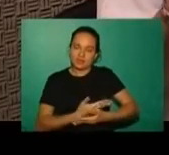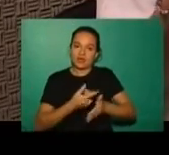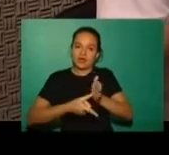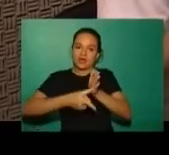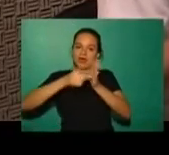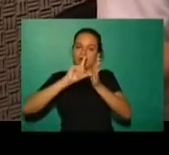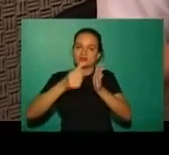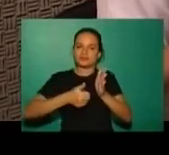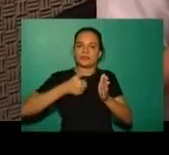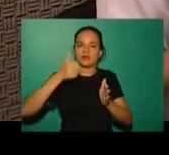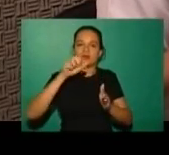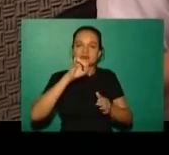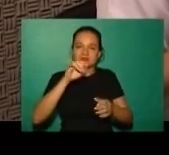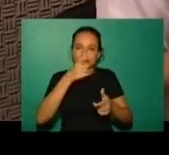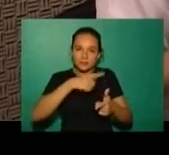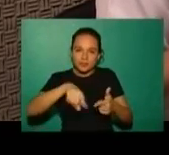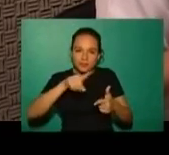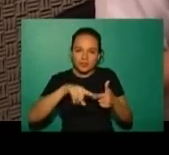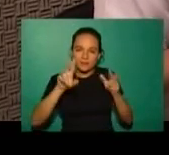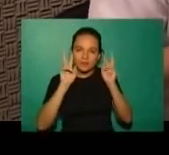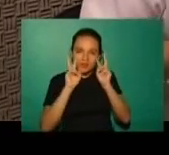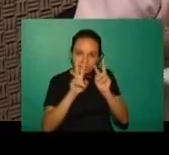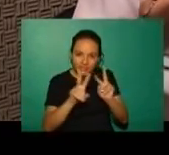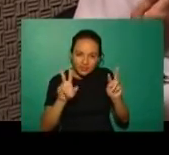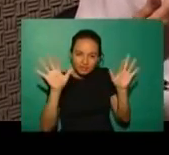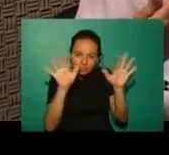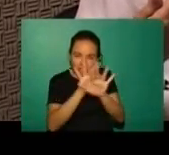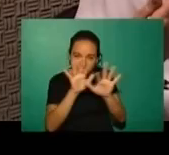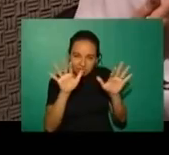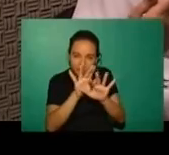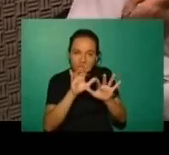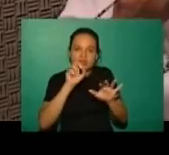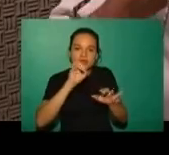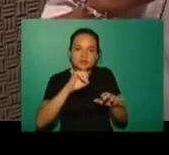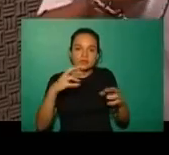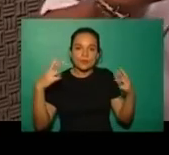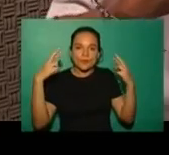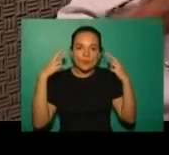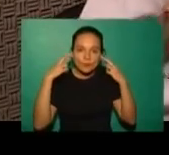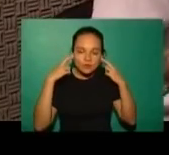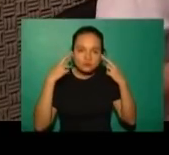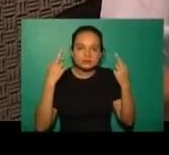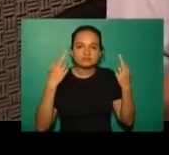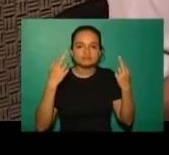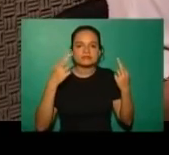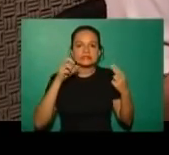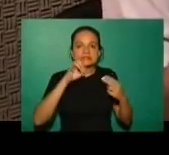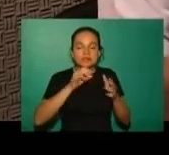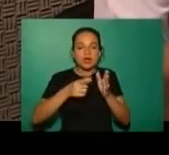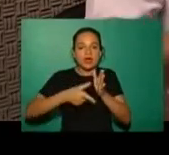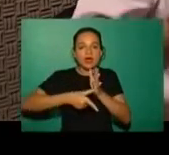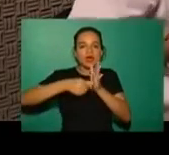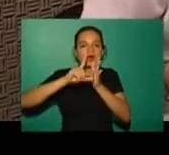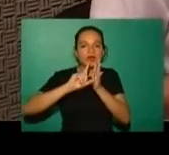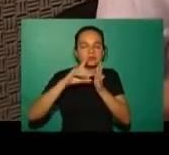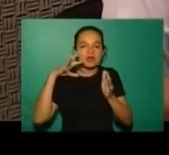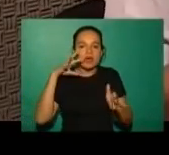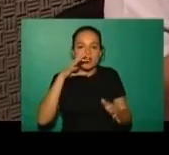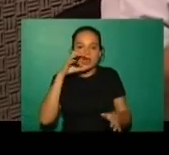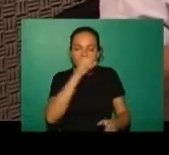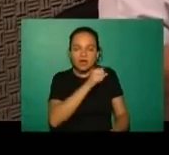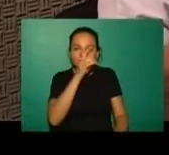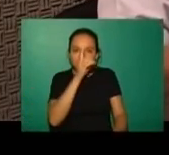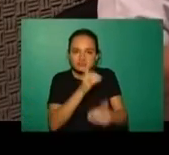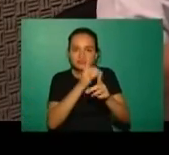se ela tem um problema visual e também auditivo, se a gente intervir precocemente, pelo menos